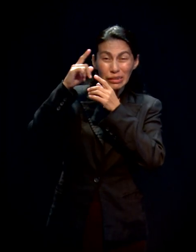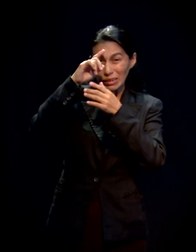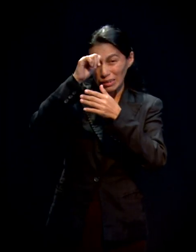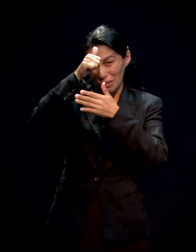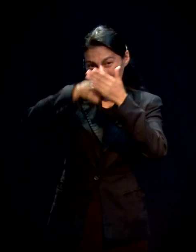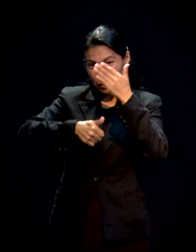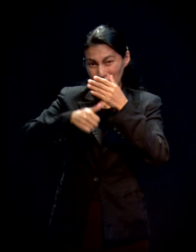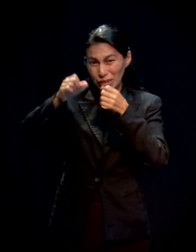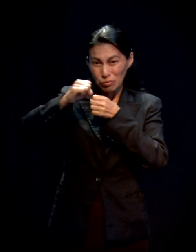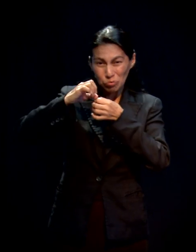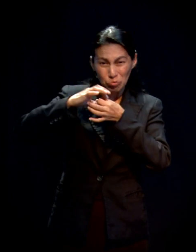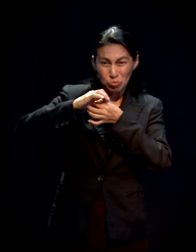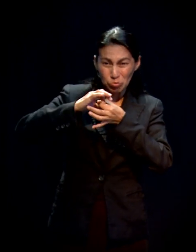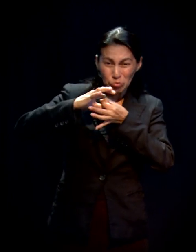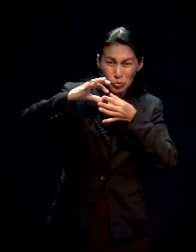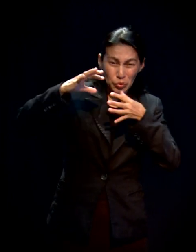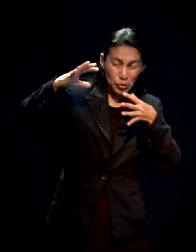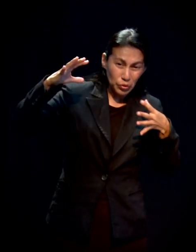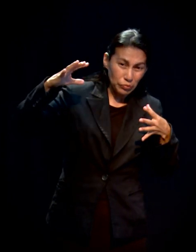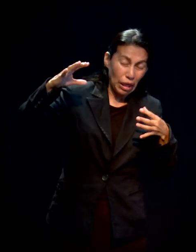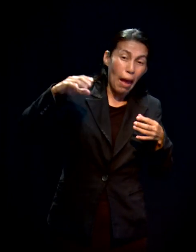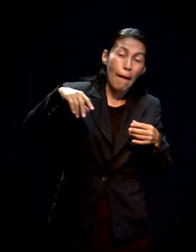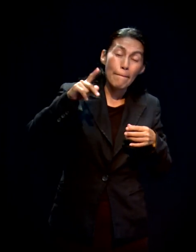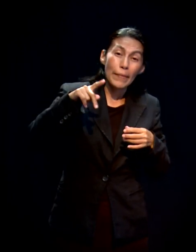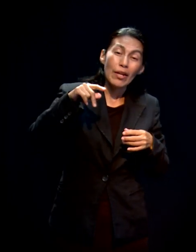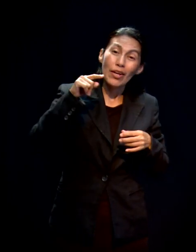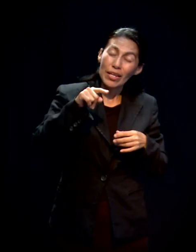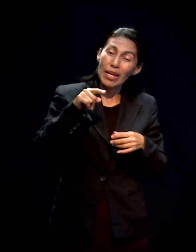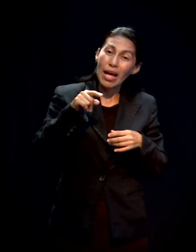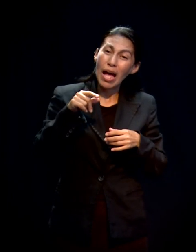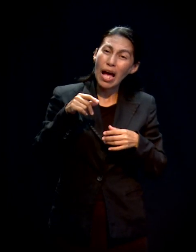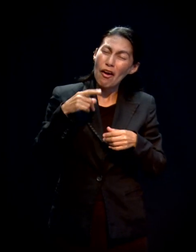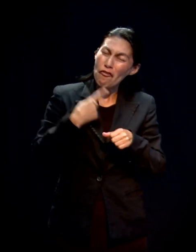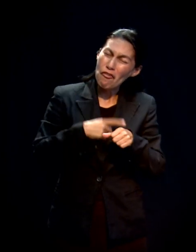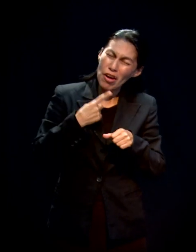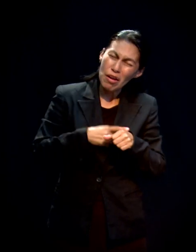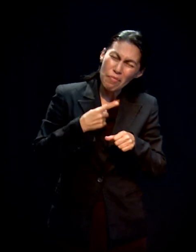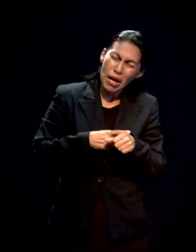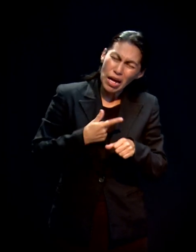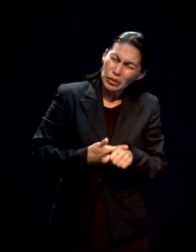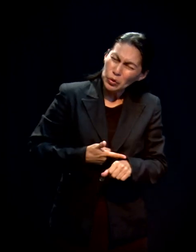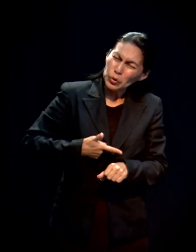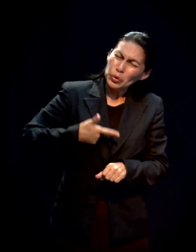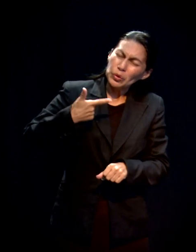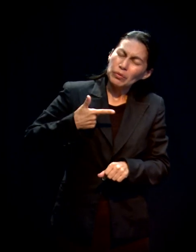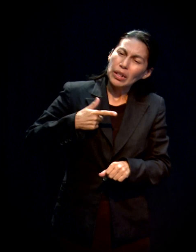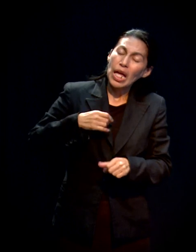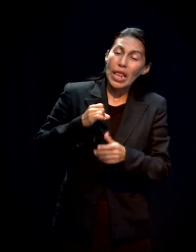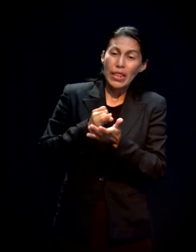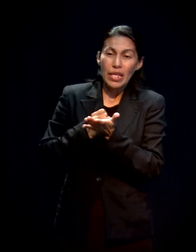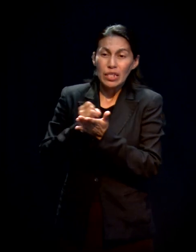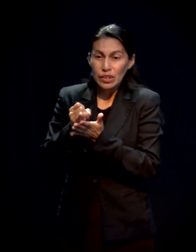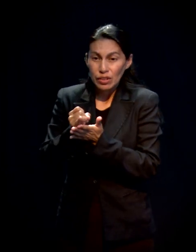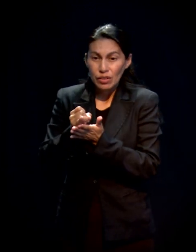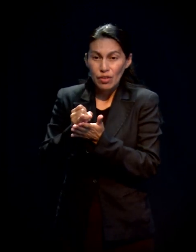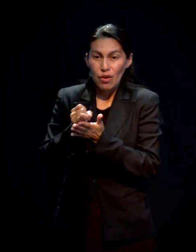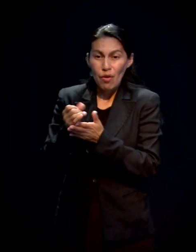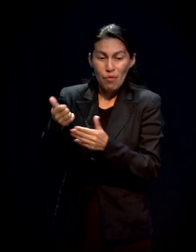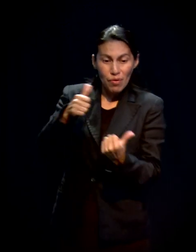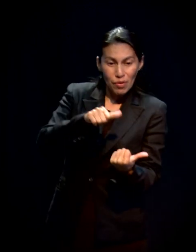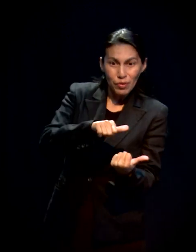tía decidió entregar su vida al señor y algo muy hermoso que como nosotros